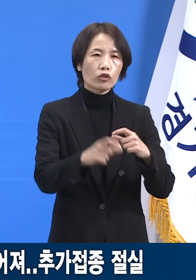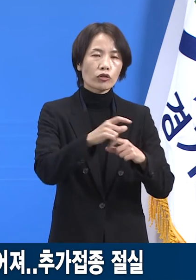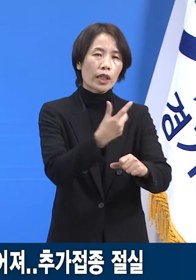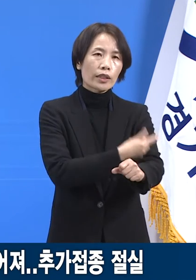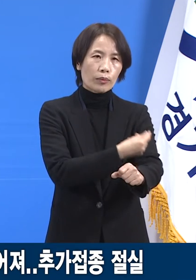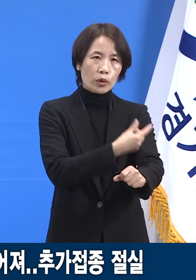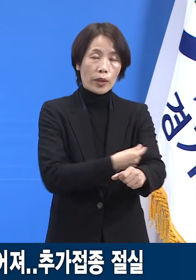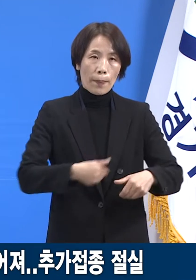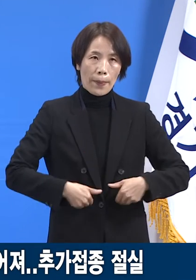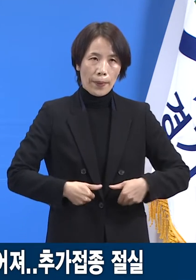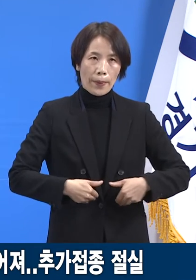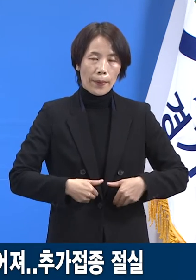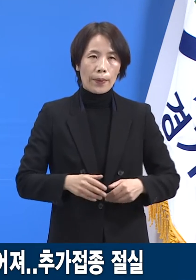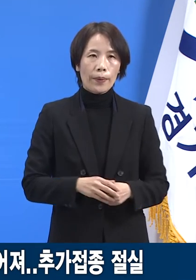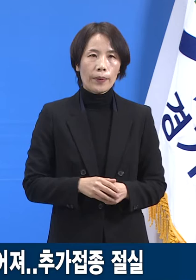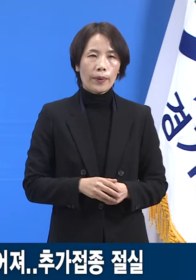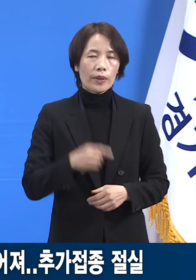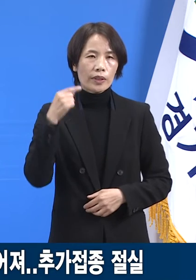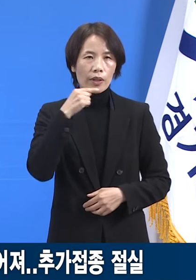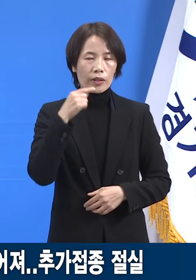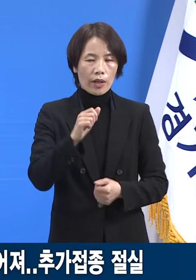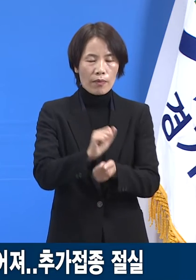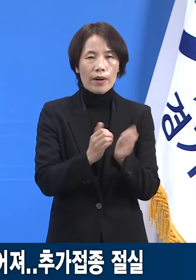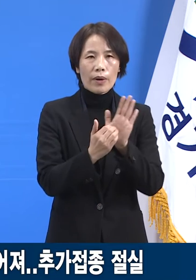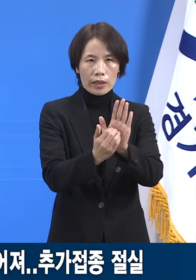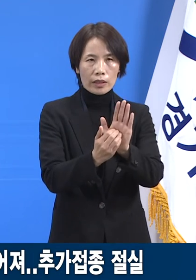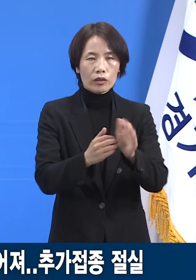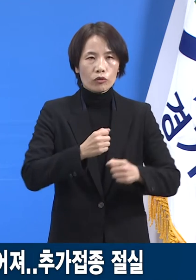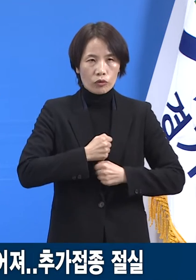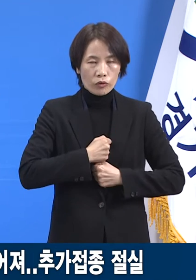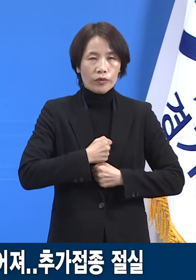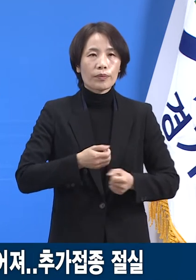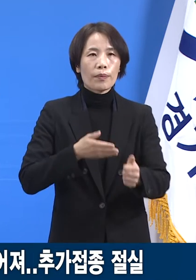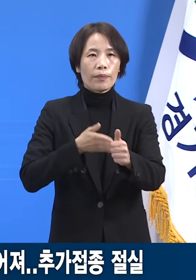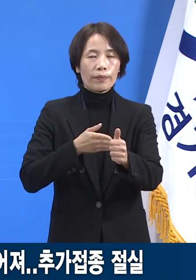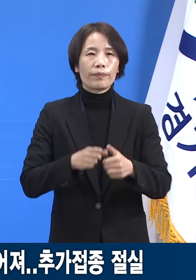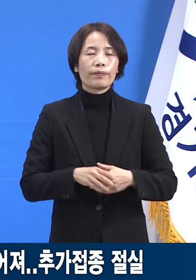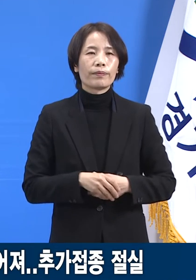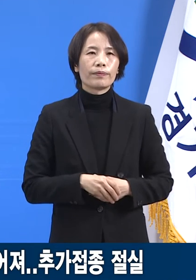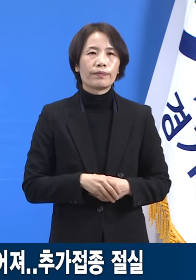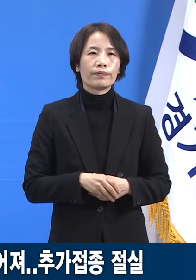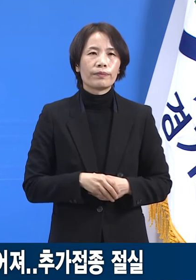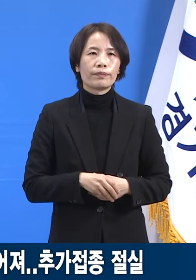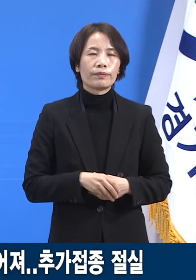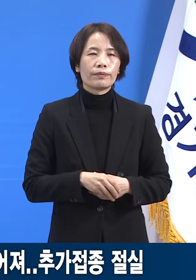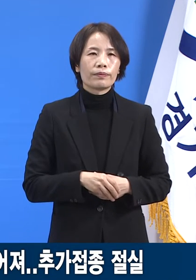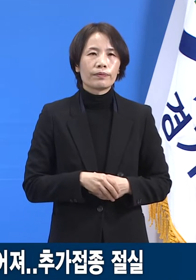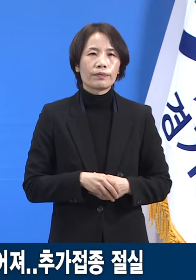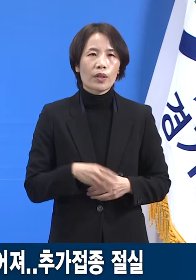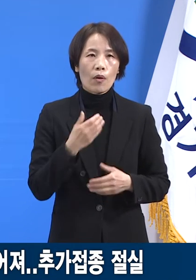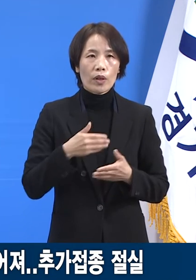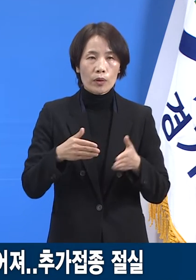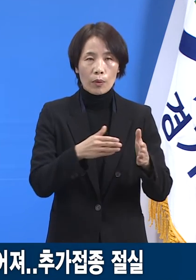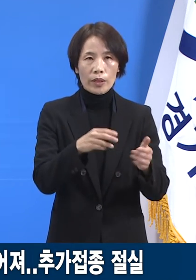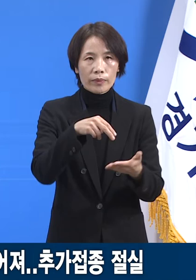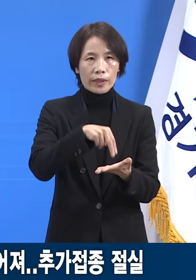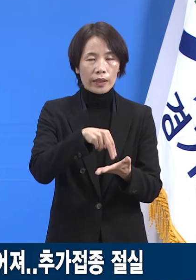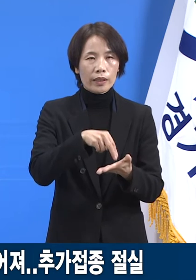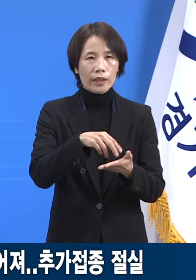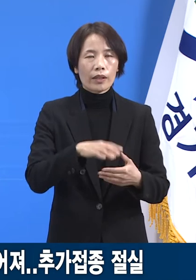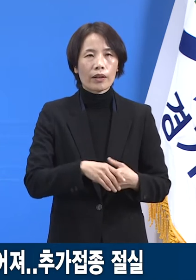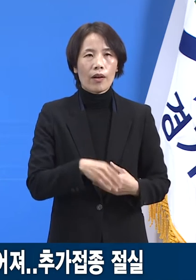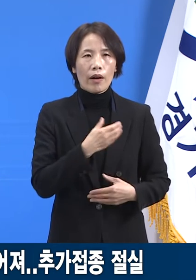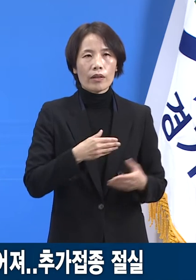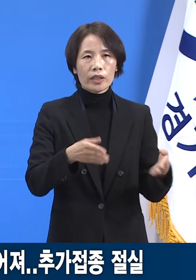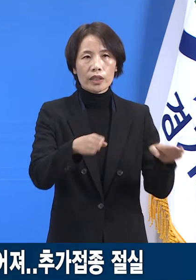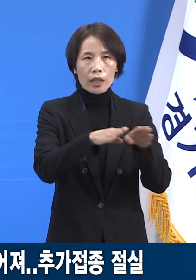접종과 철저한 방역수칙 준수가 절실한 상황입니다. 경기도는 집단 감염 차단을 위해 요양병원, 요양시설 등